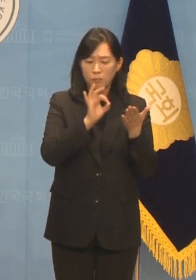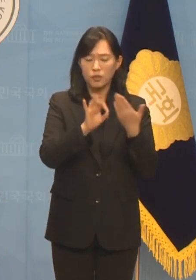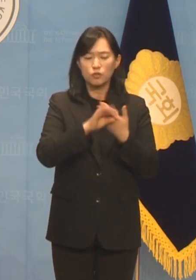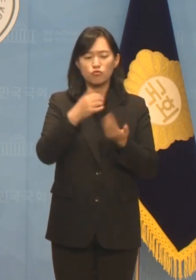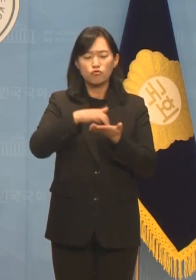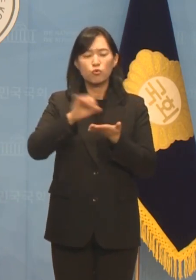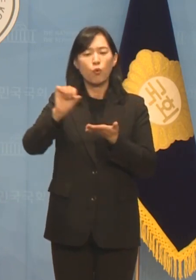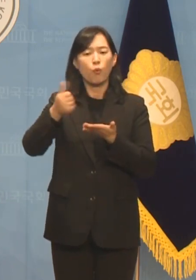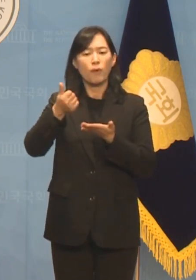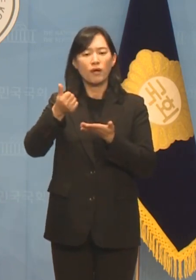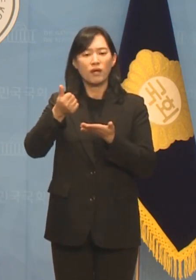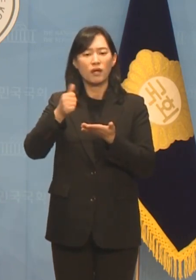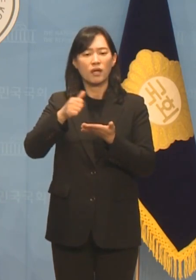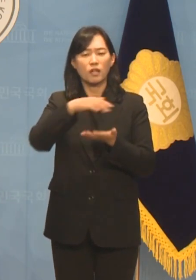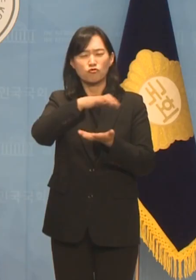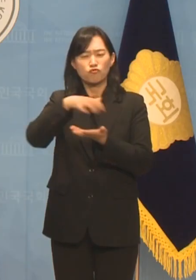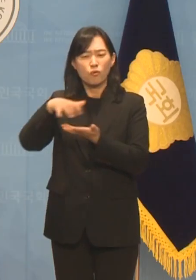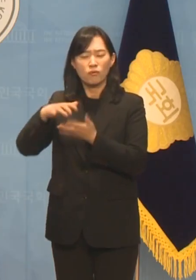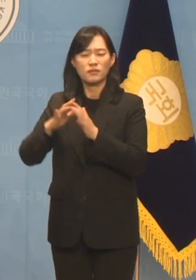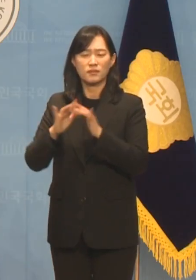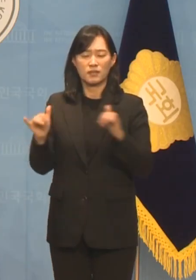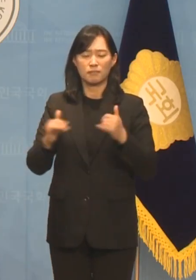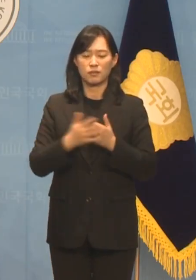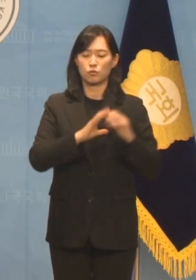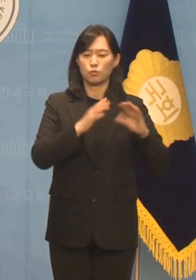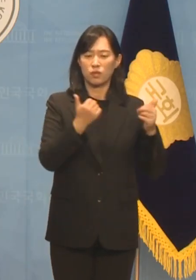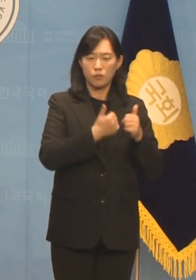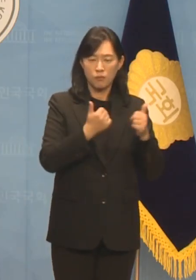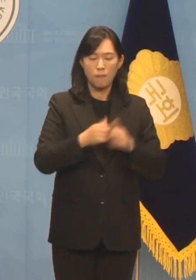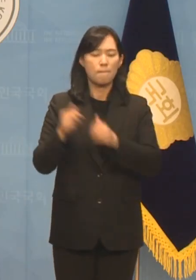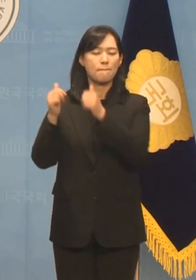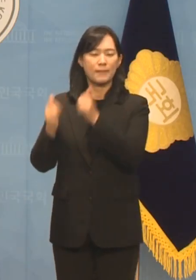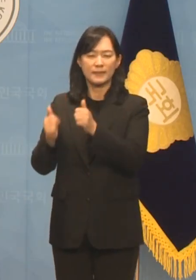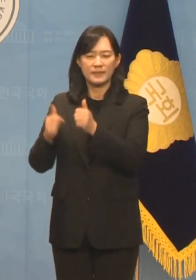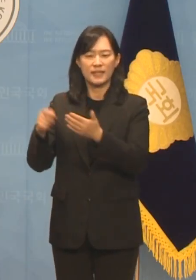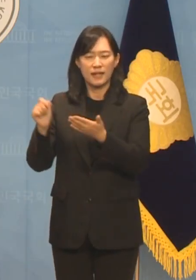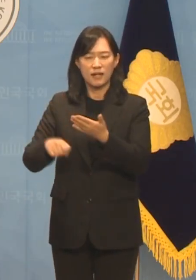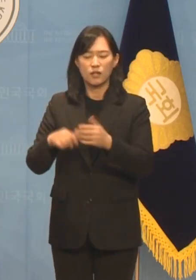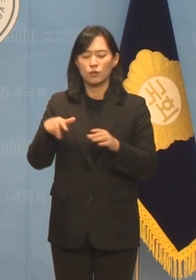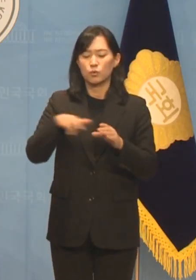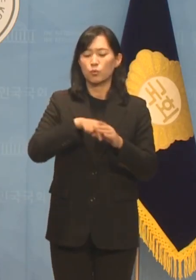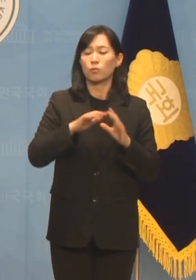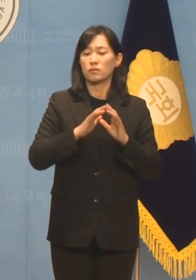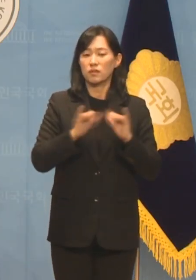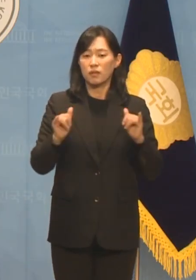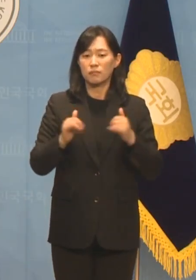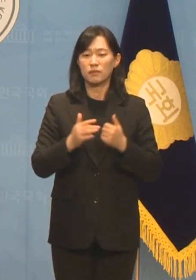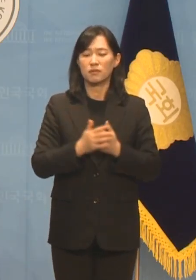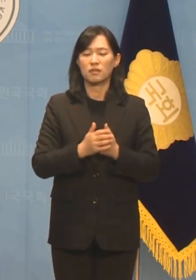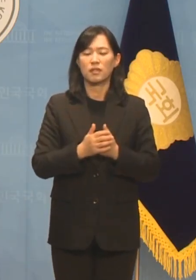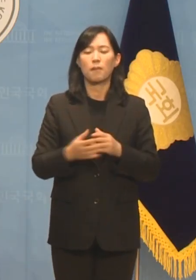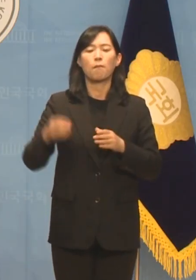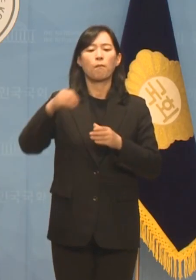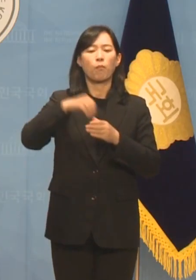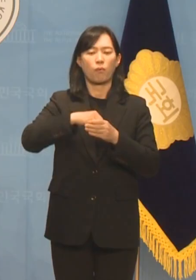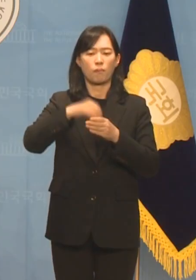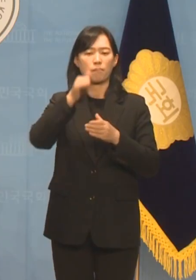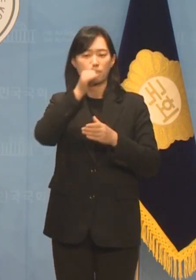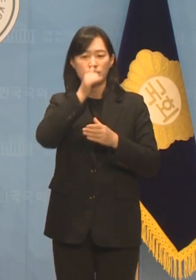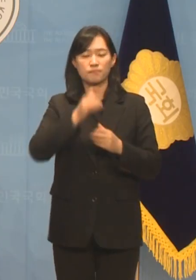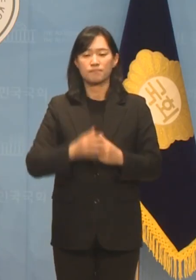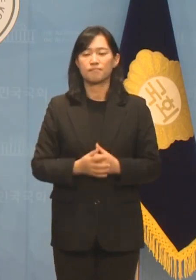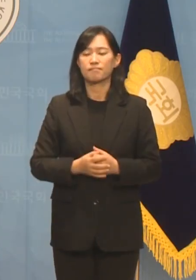명에 달하는 수거 대상으로 국회의원, 판사, 종교인 등 인사들이 포함되어